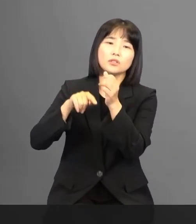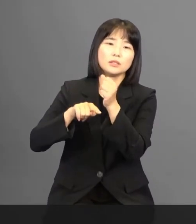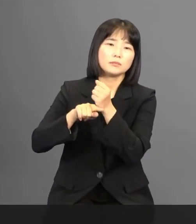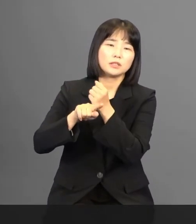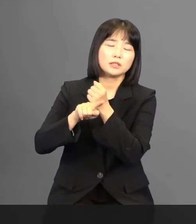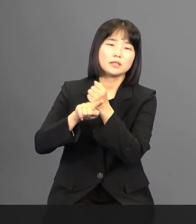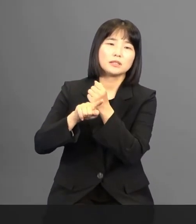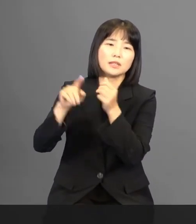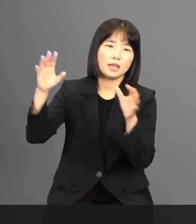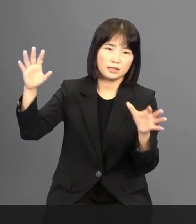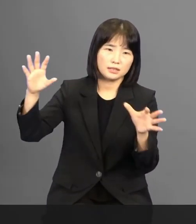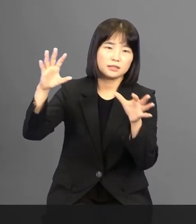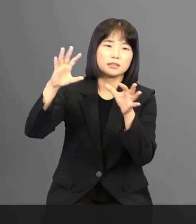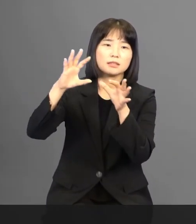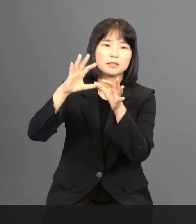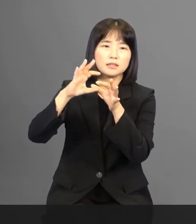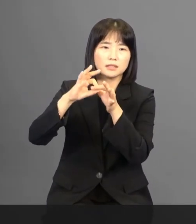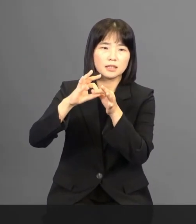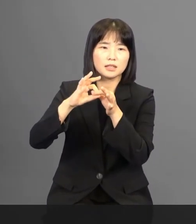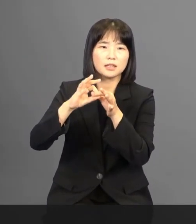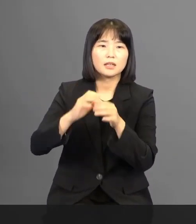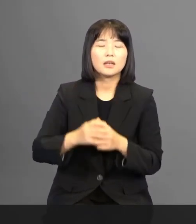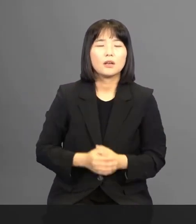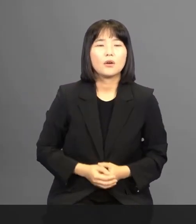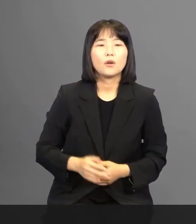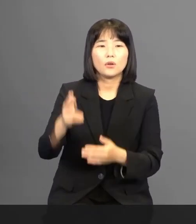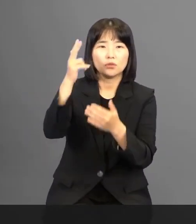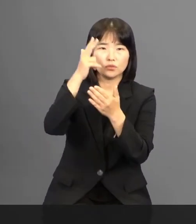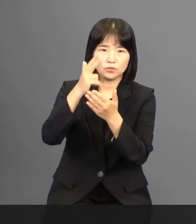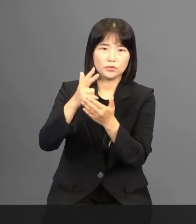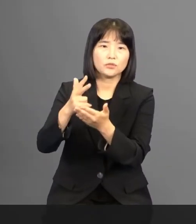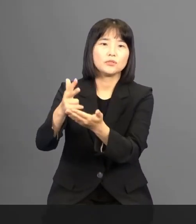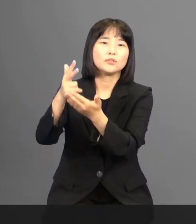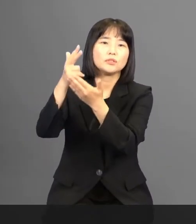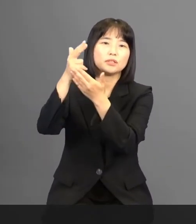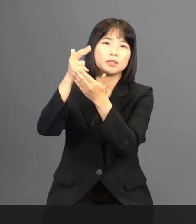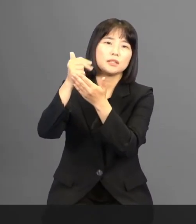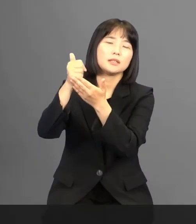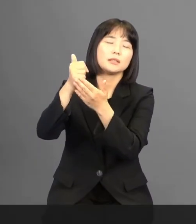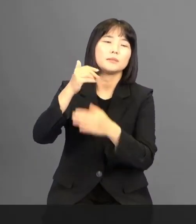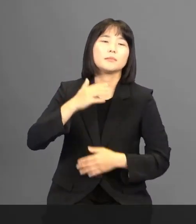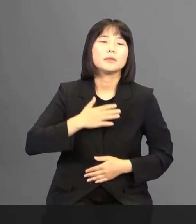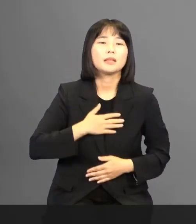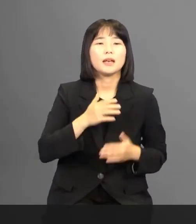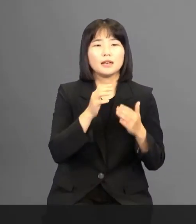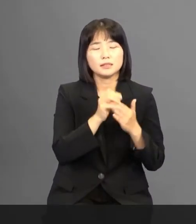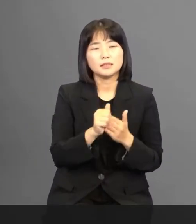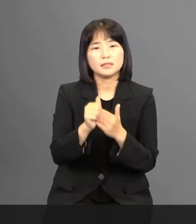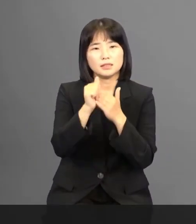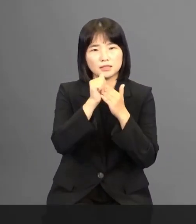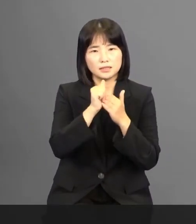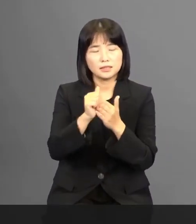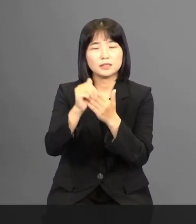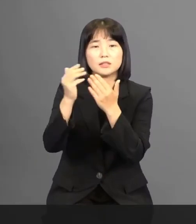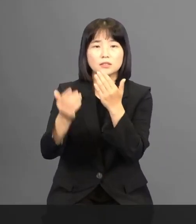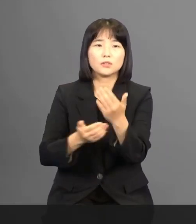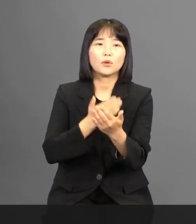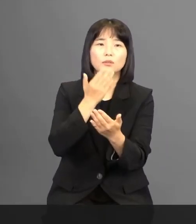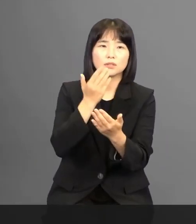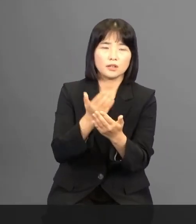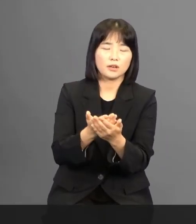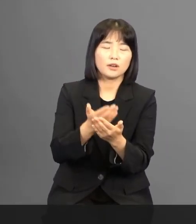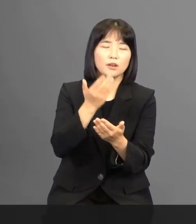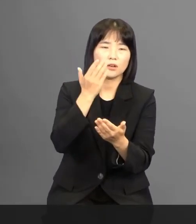것 주님 뜻에 있으니 오 주님 나를